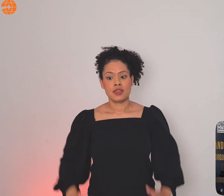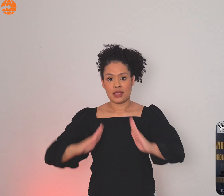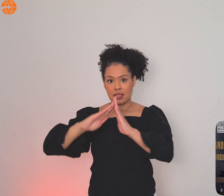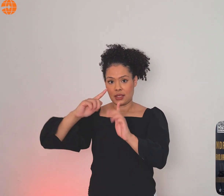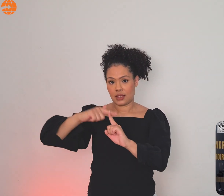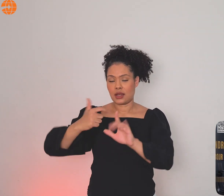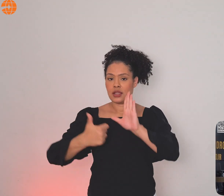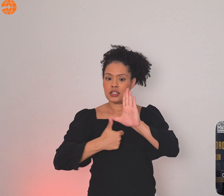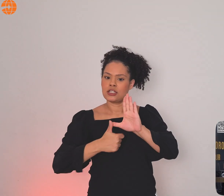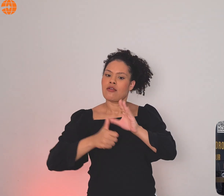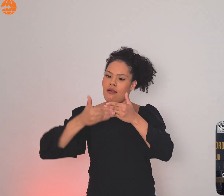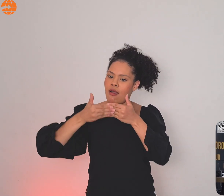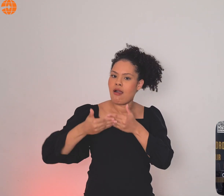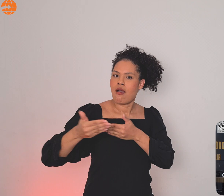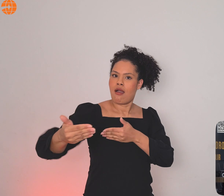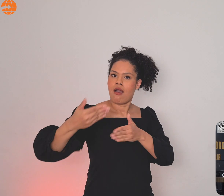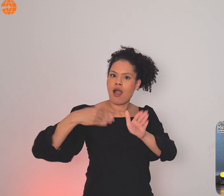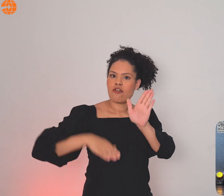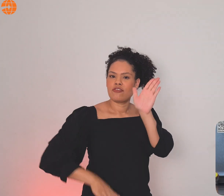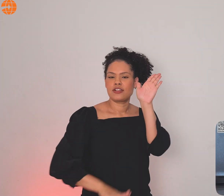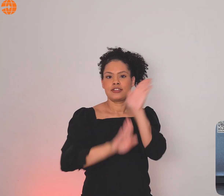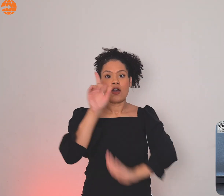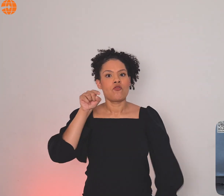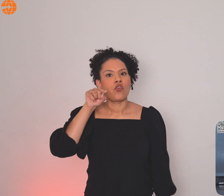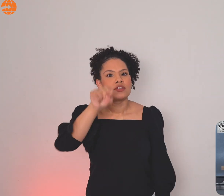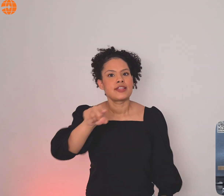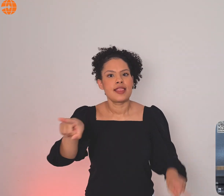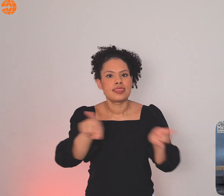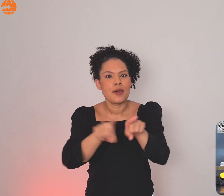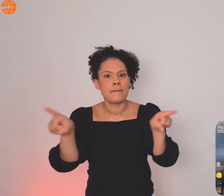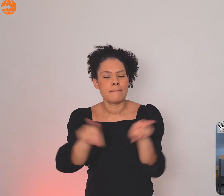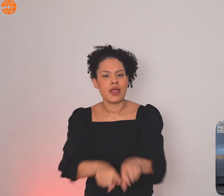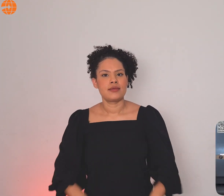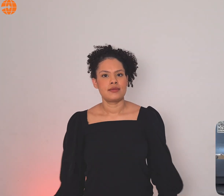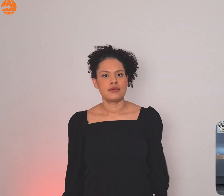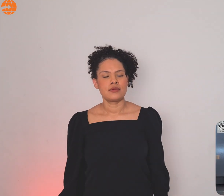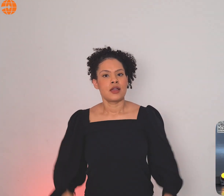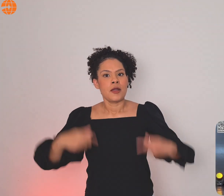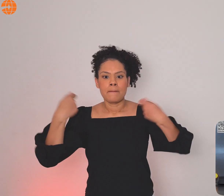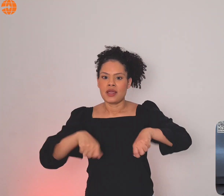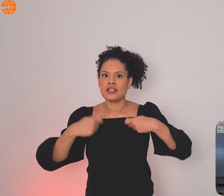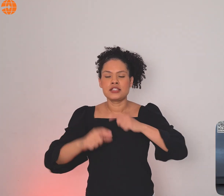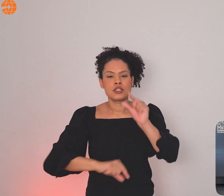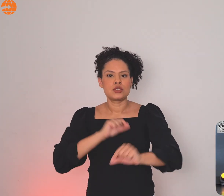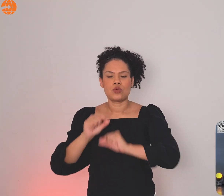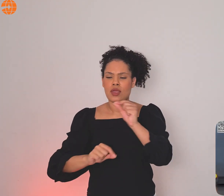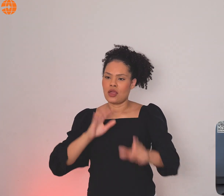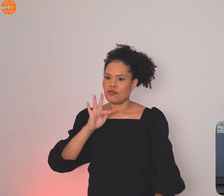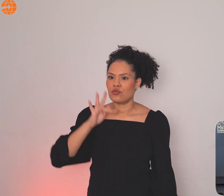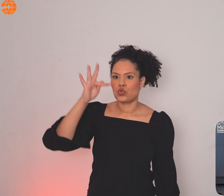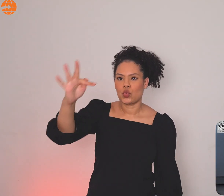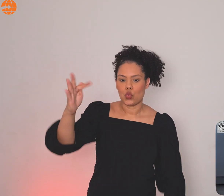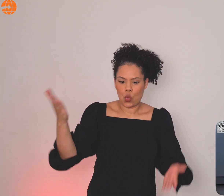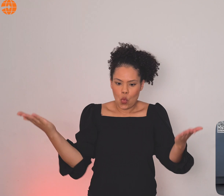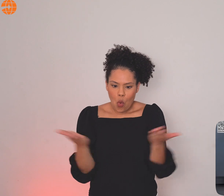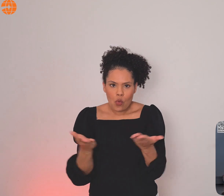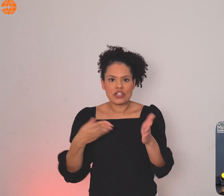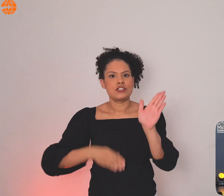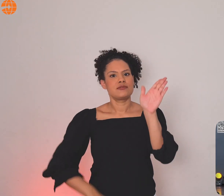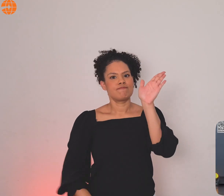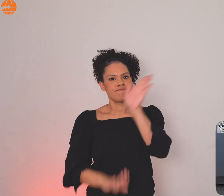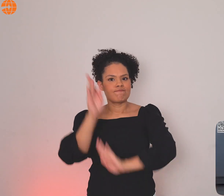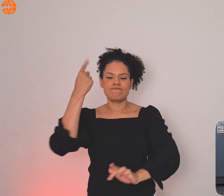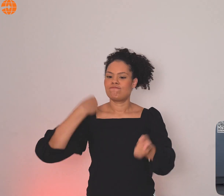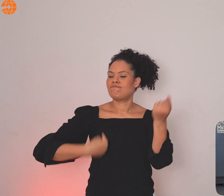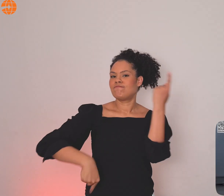seu chamado é para avançar. Avançar é o nosso destino. E você não está fora do chamado